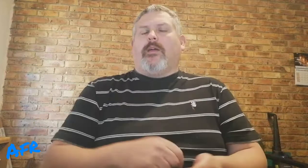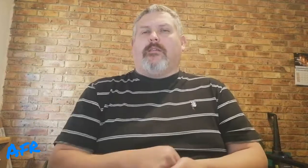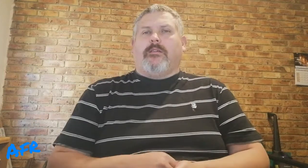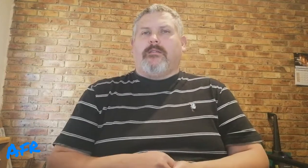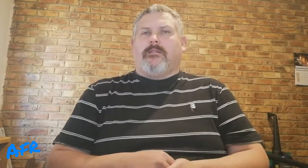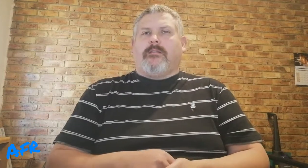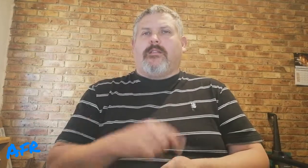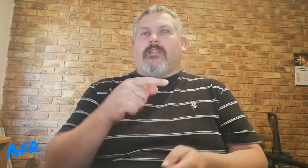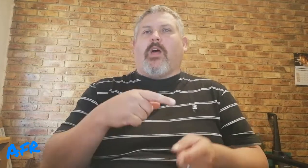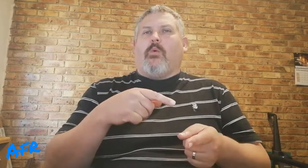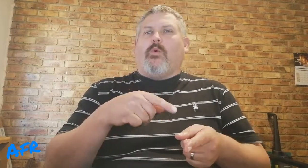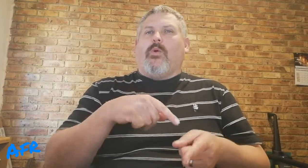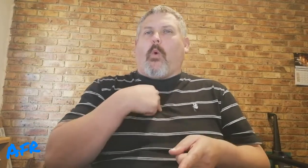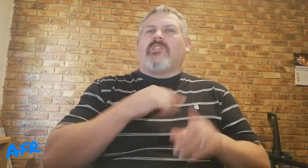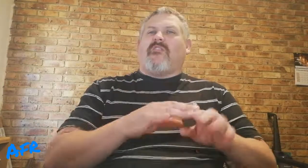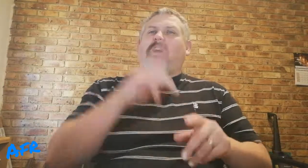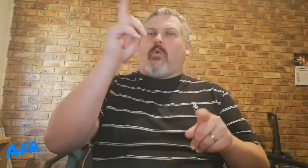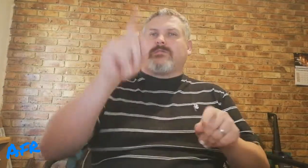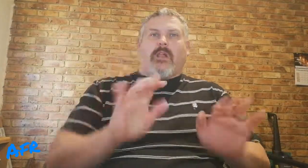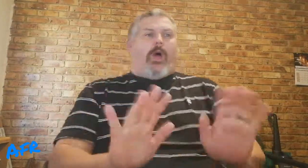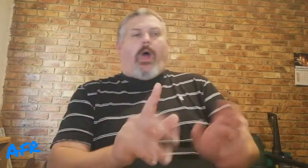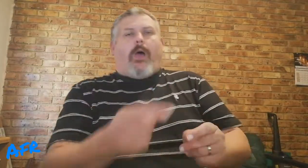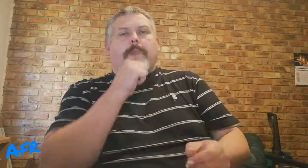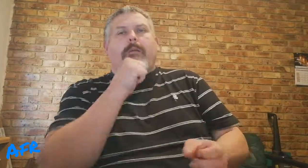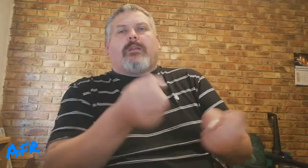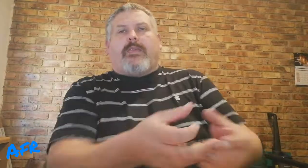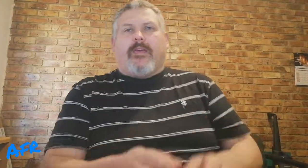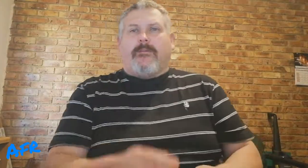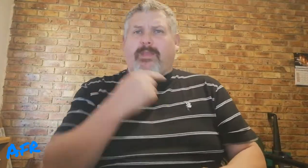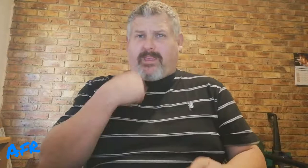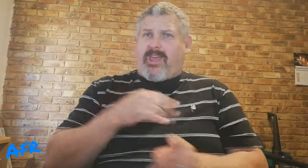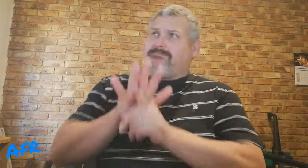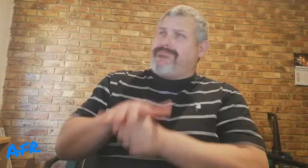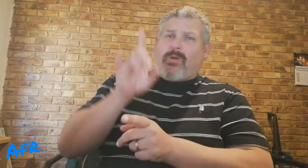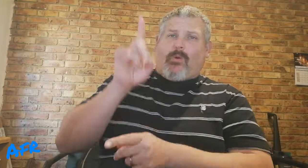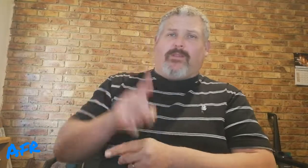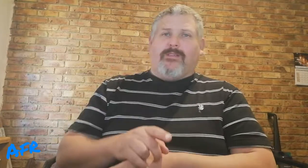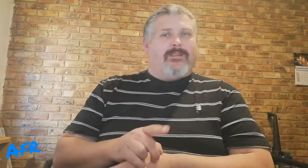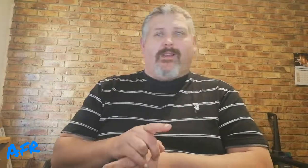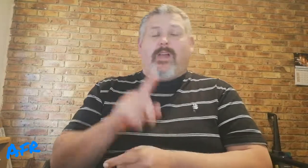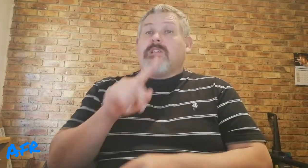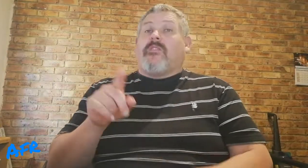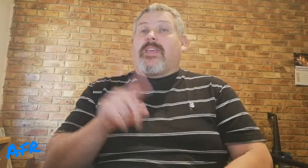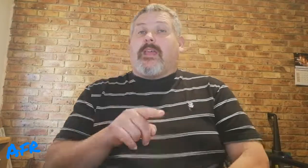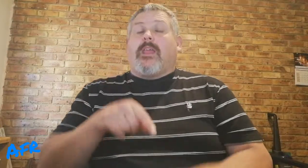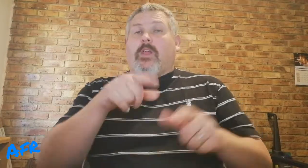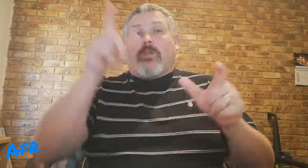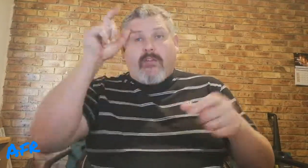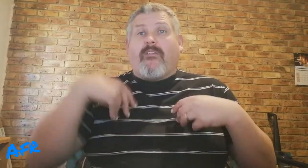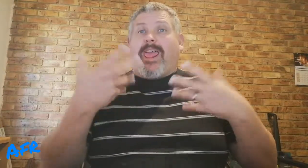moet. Nou, ons verbaag God sal gee, beteken ek, God is verkeerd, en die duivel wil